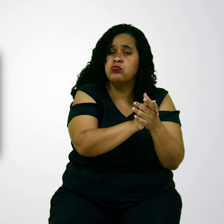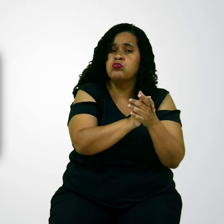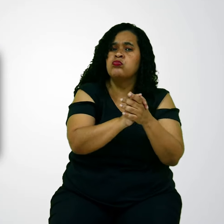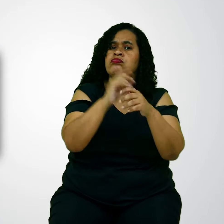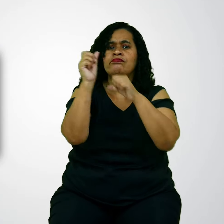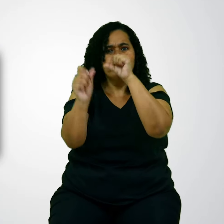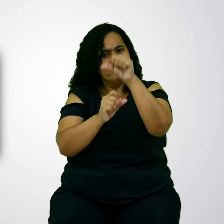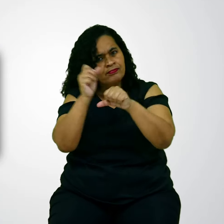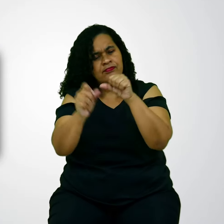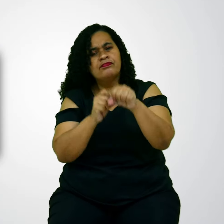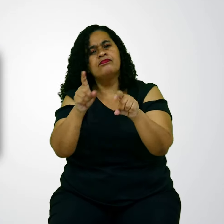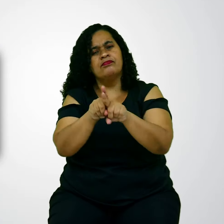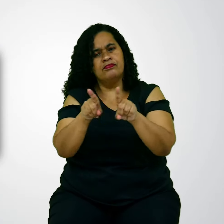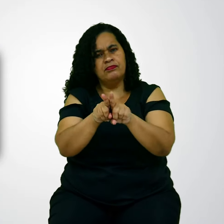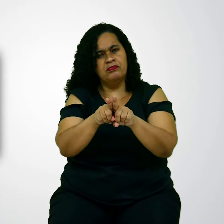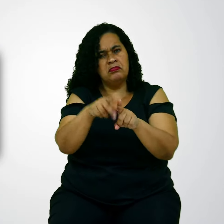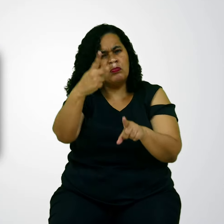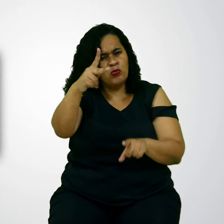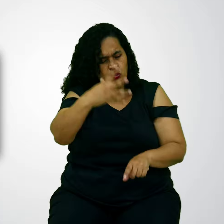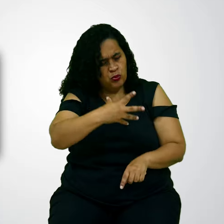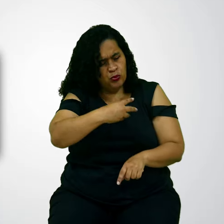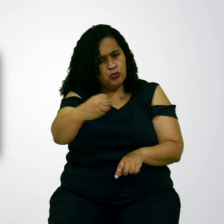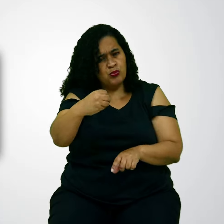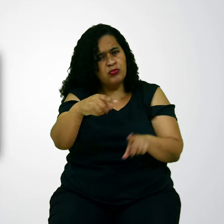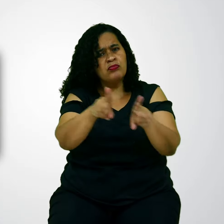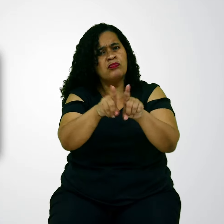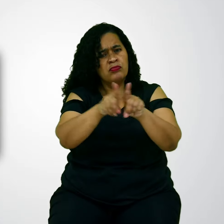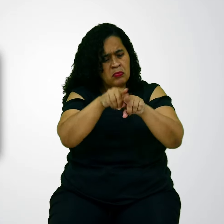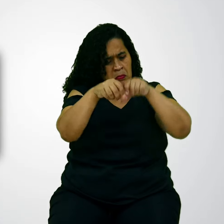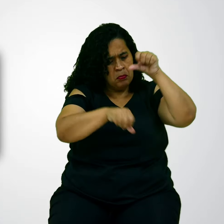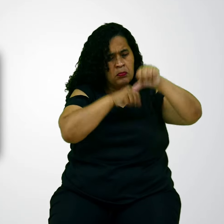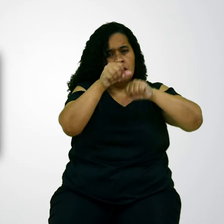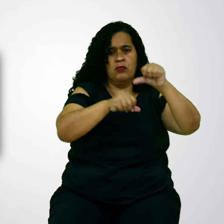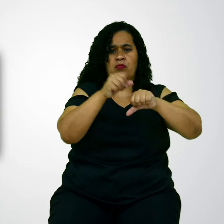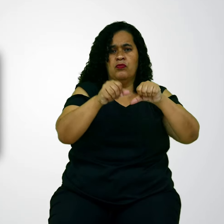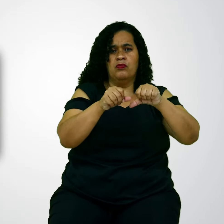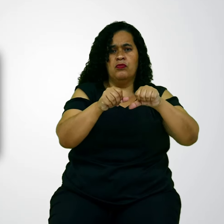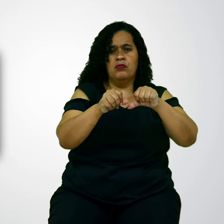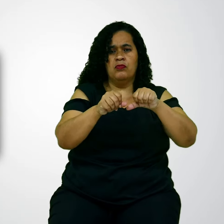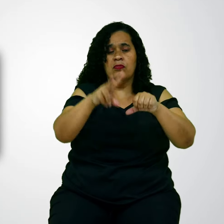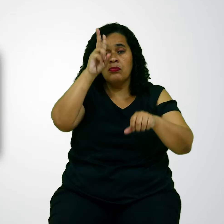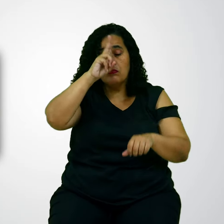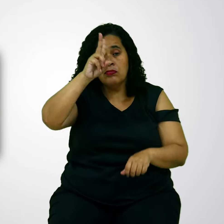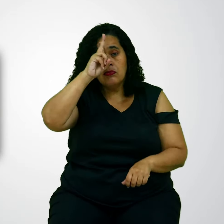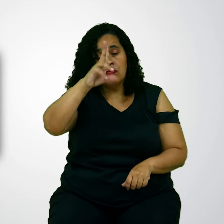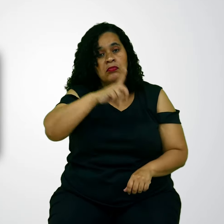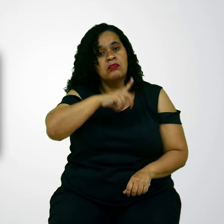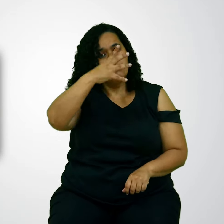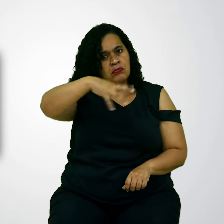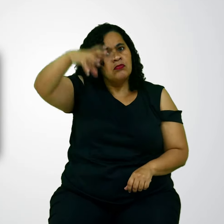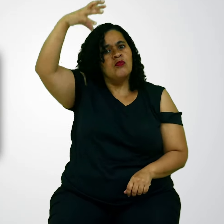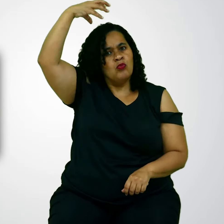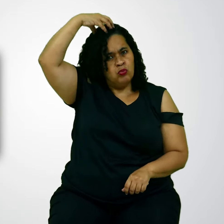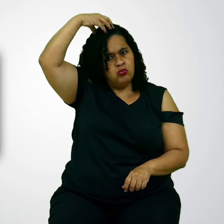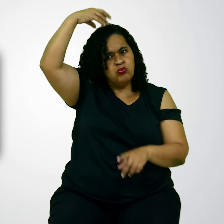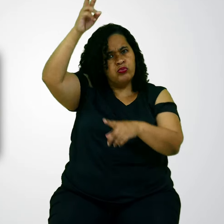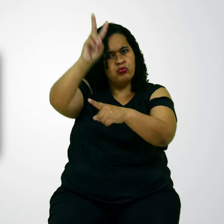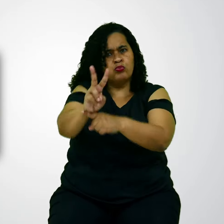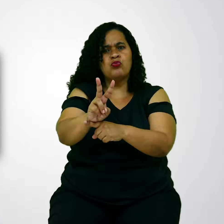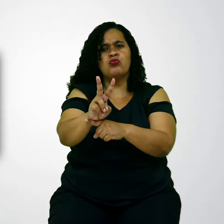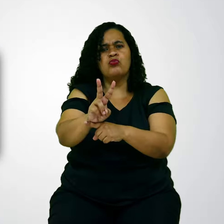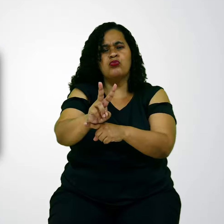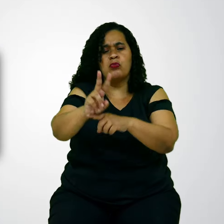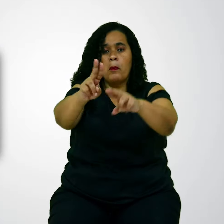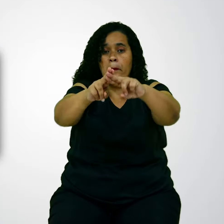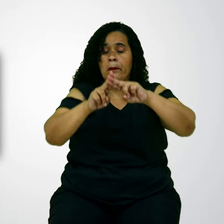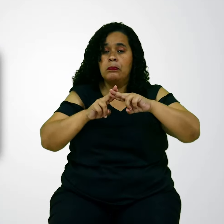reescrita, porque há um rei que governa. Qual é a grande missão da promessa? pregar Jesus. E eu